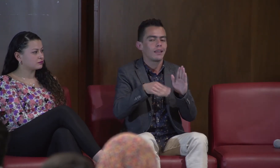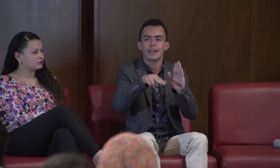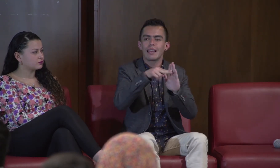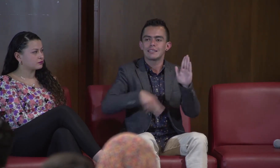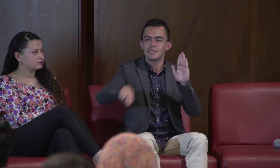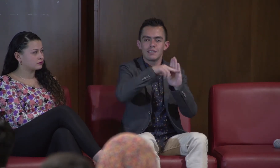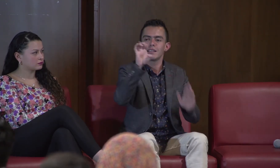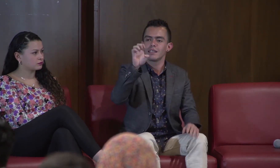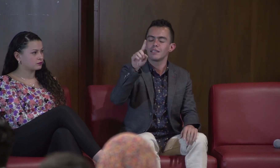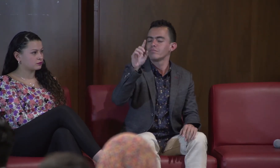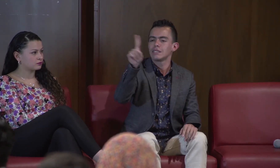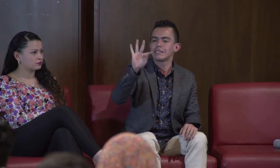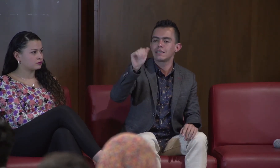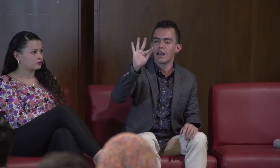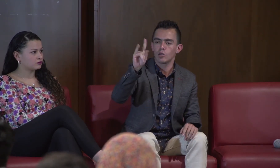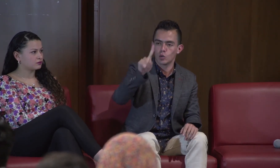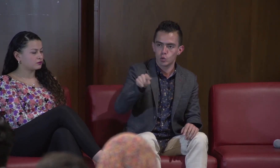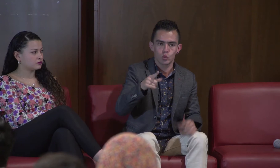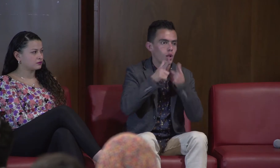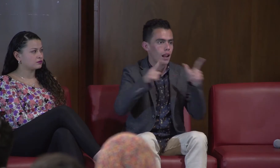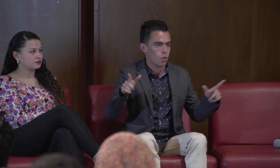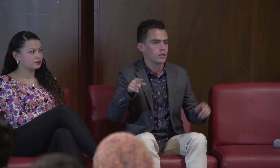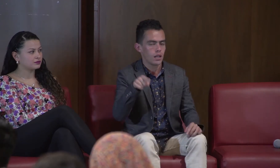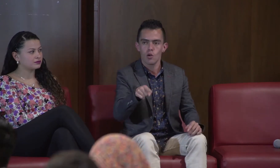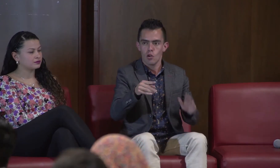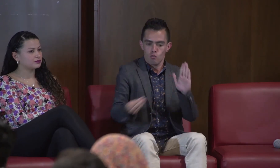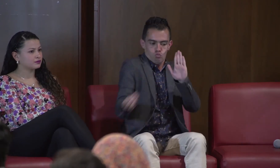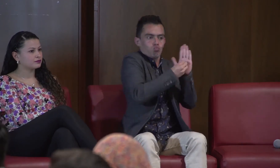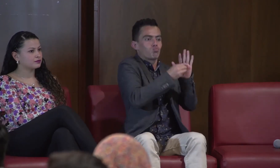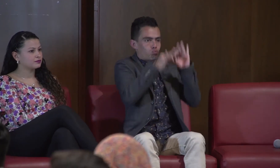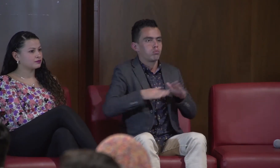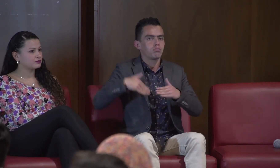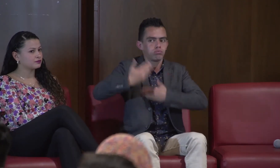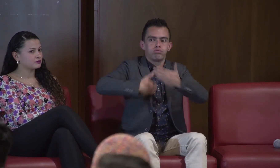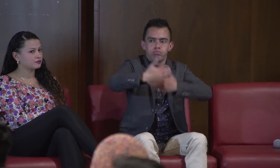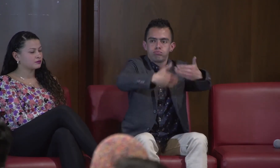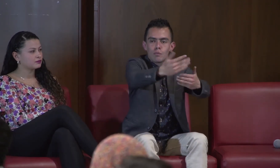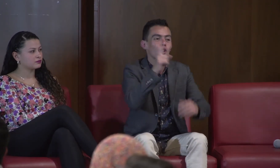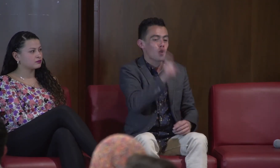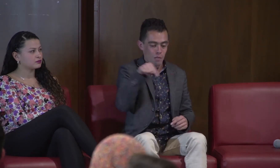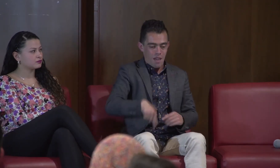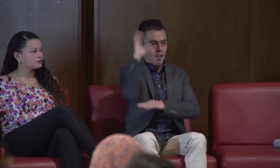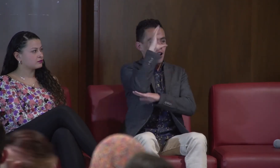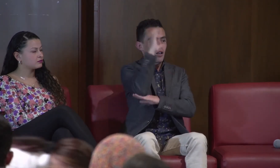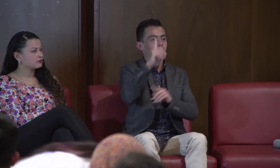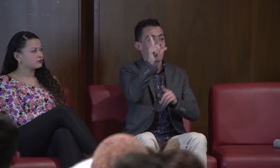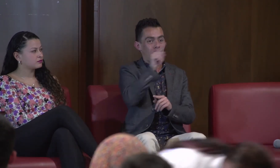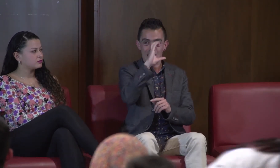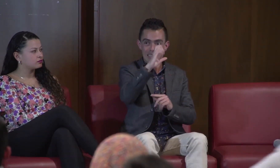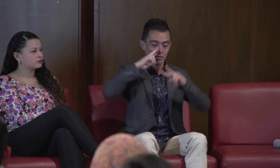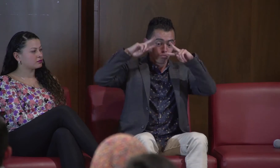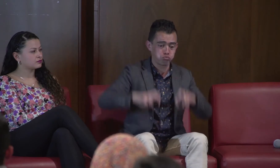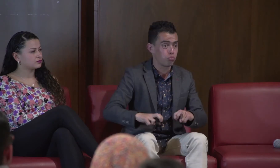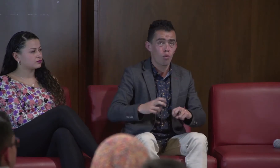va creciendo día a día. Entonces, a veces hablamos del estatus de la lengua y es distinto cuando nos referimos